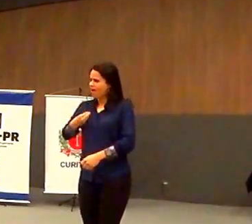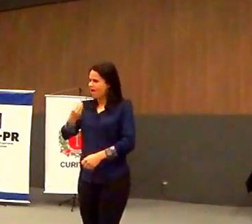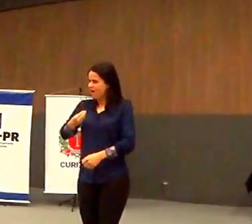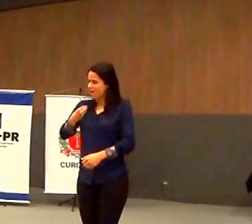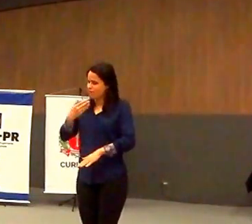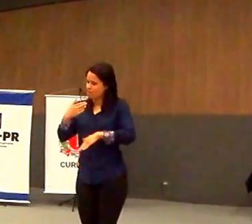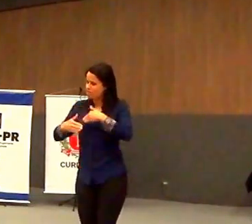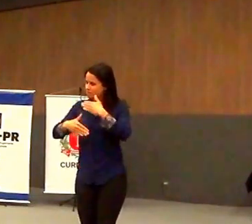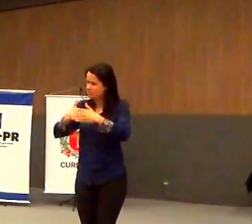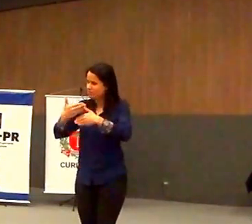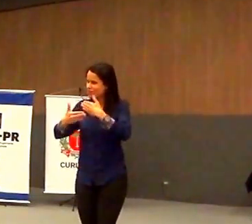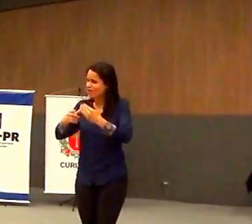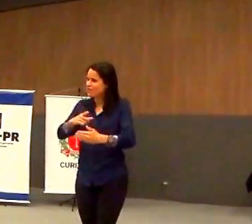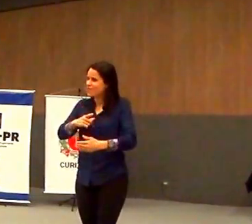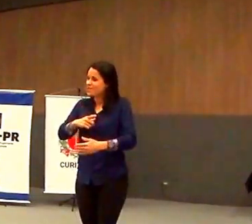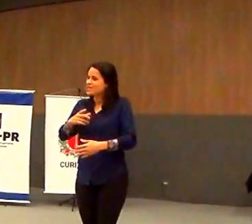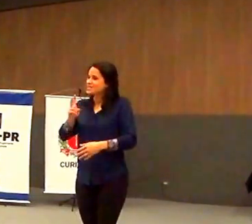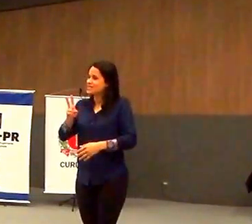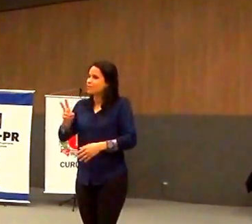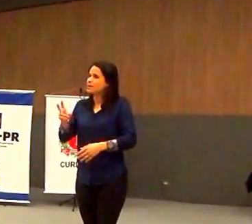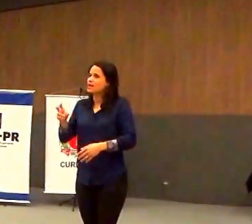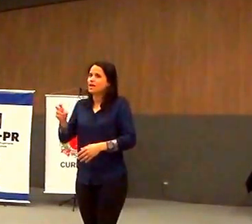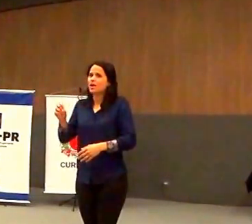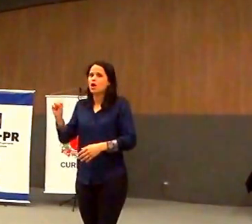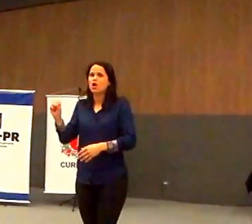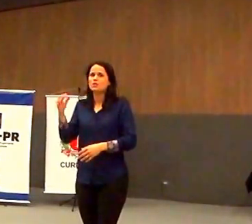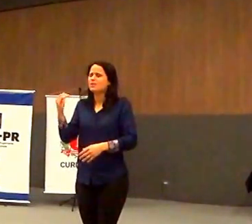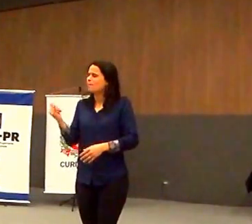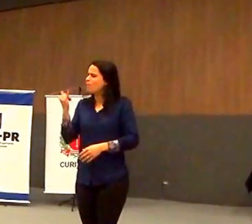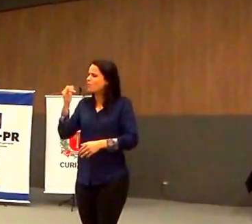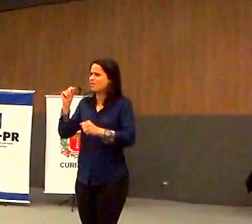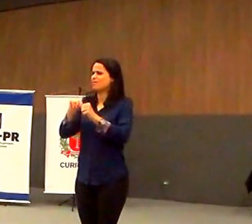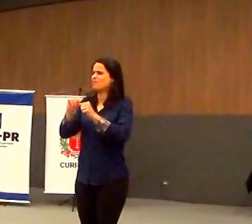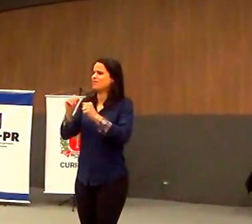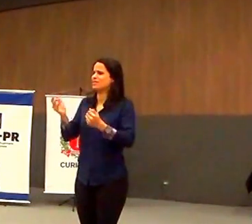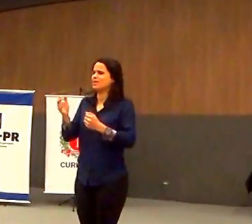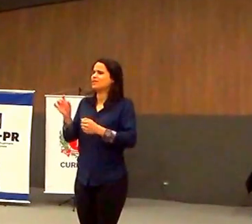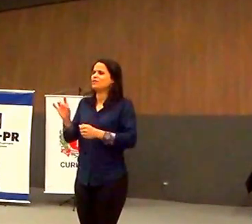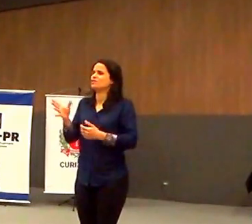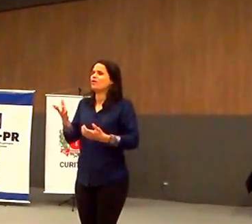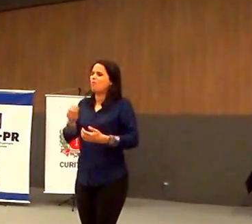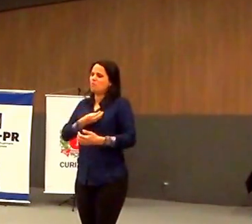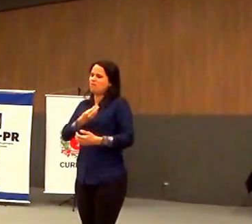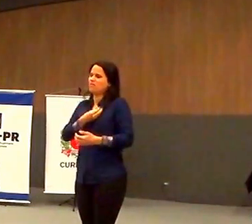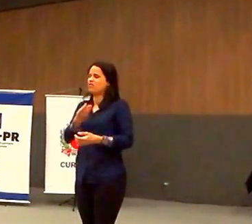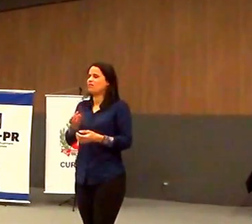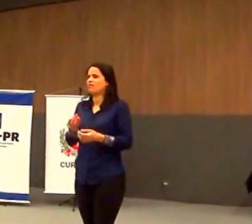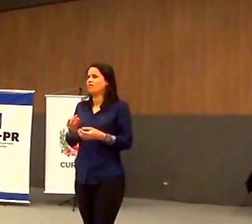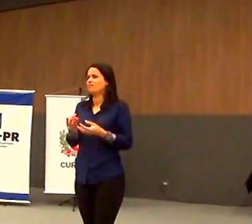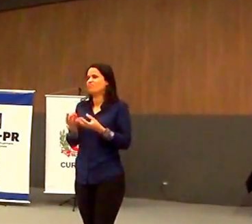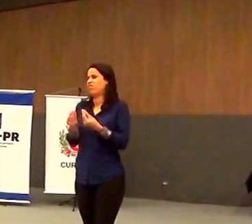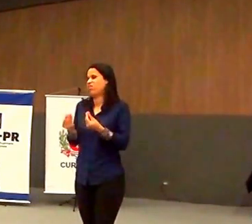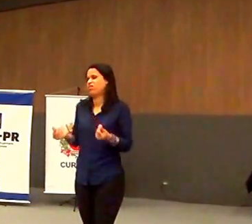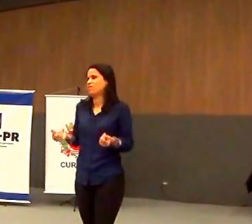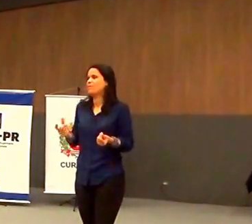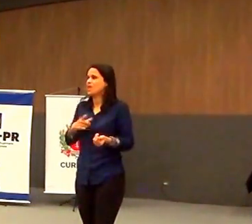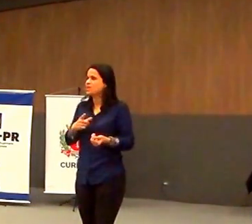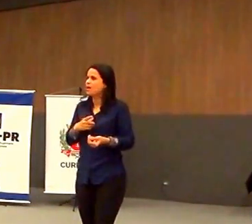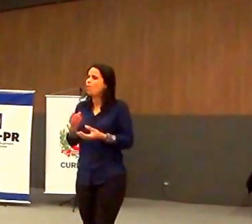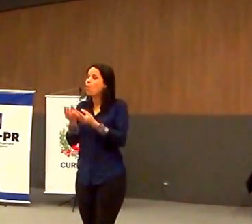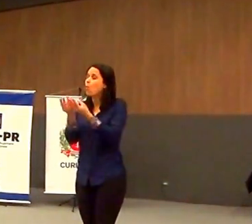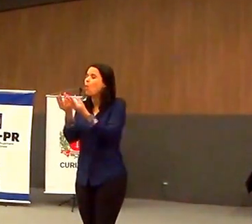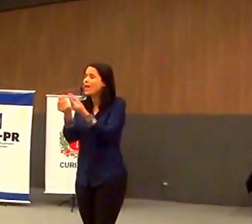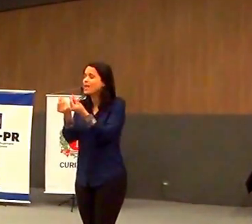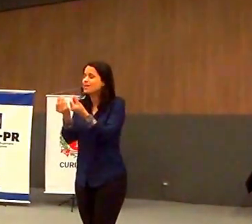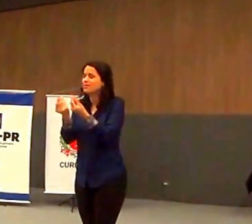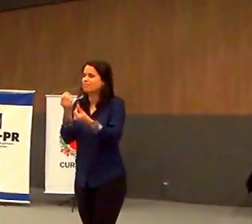E o nosso atual, né, o Papa Francisco, temos que ser servidores da cultura do encontro. Muito obrigado.